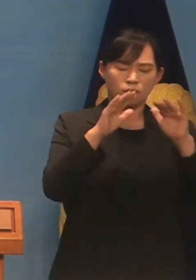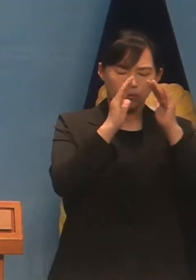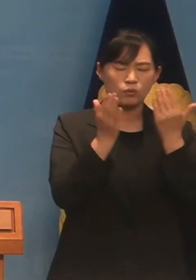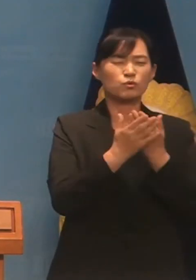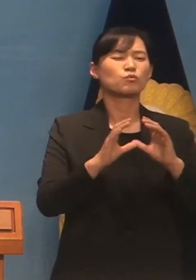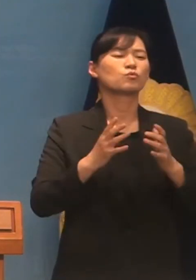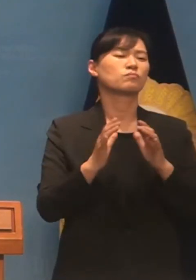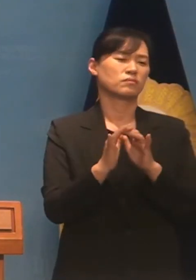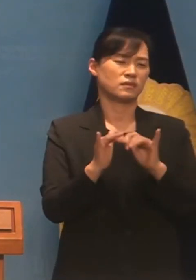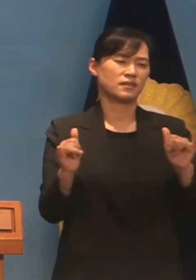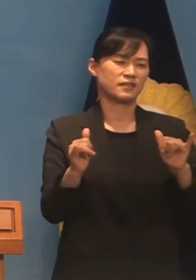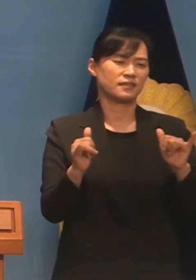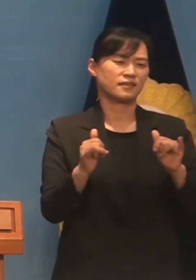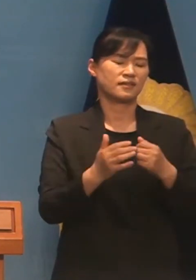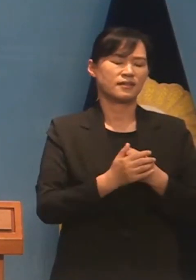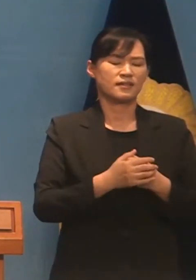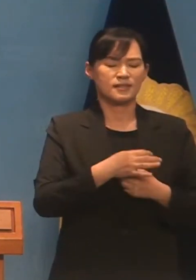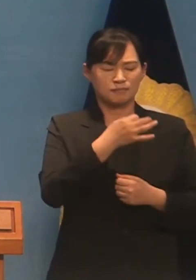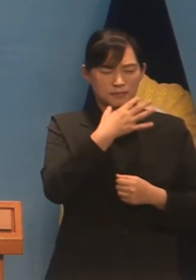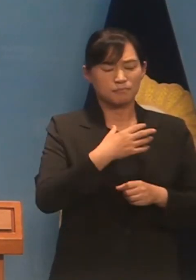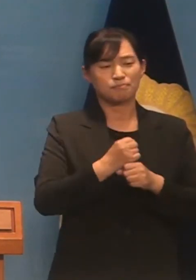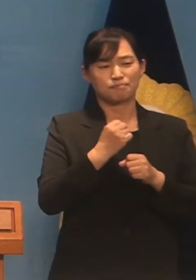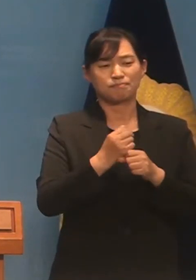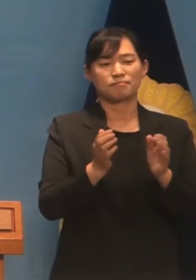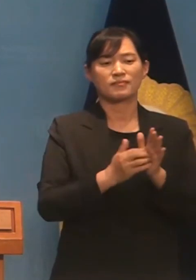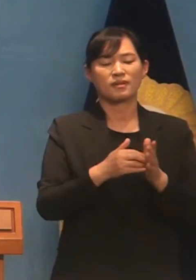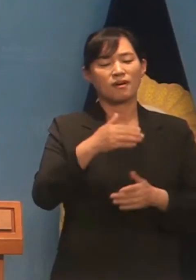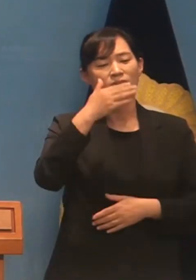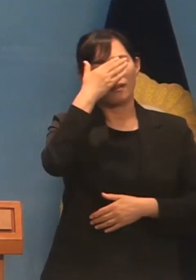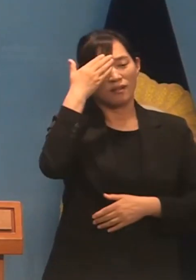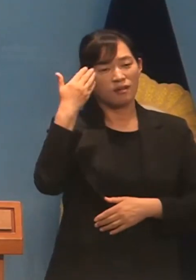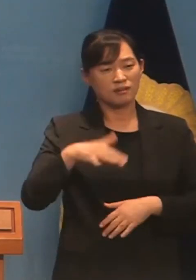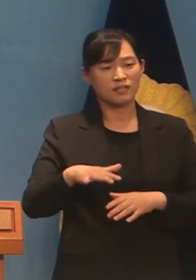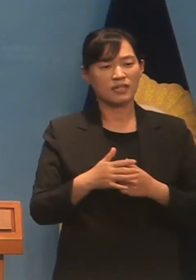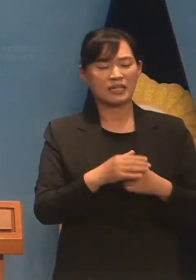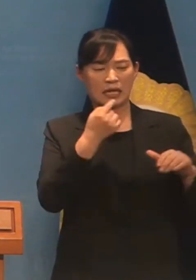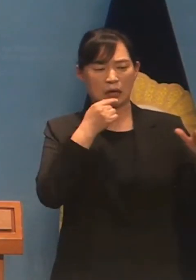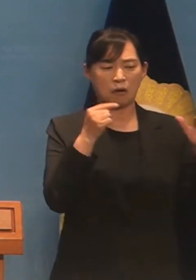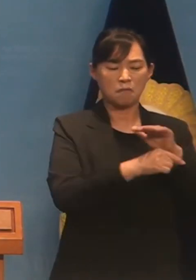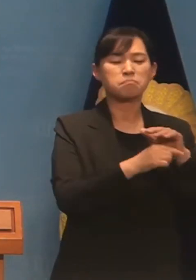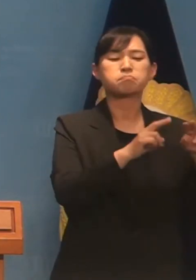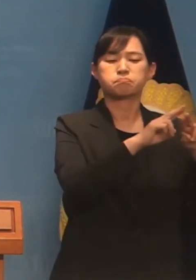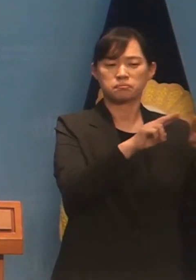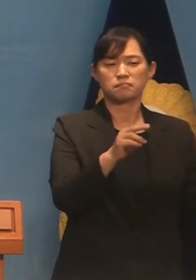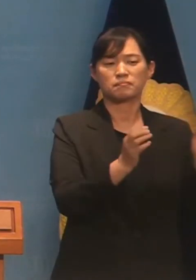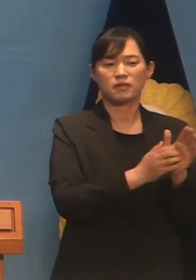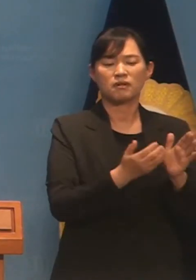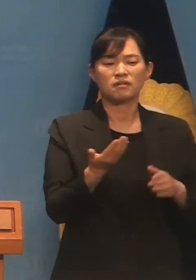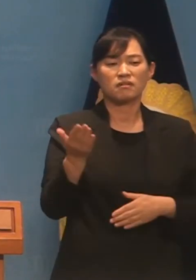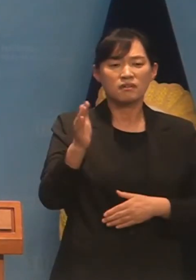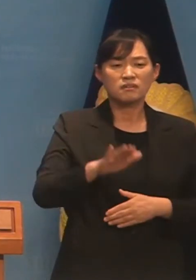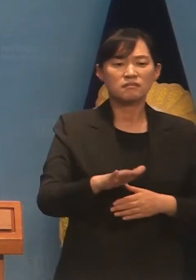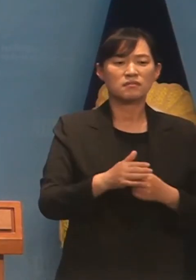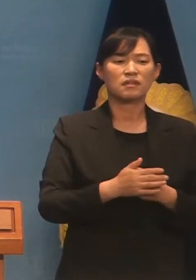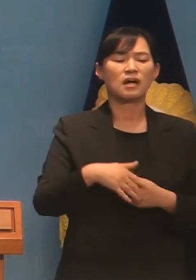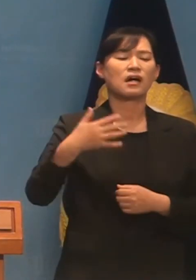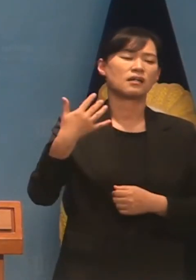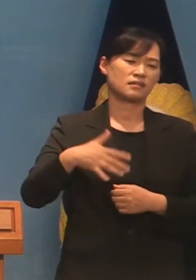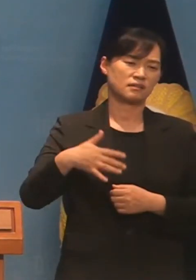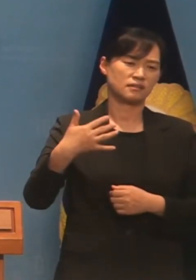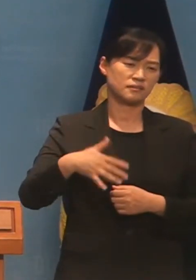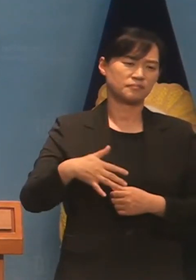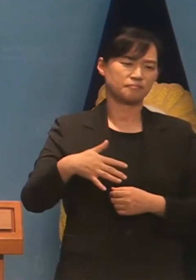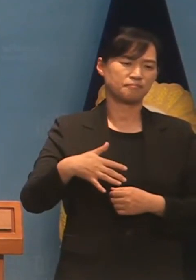모든 국민을 휘감았습니다. 다행히 계엄은 곧 해제되었습니다. 하지만